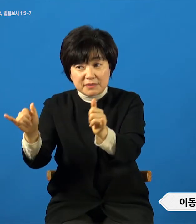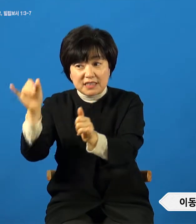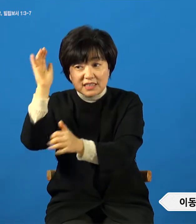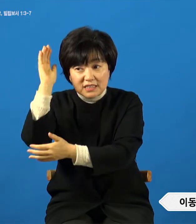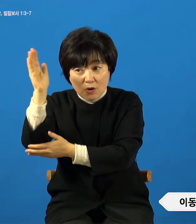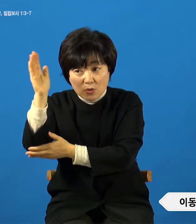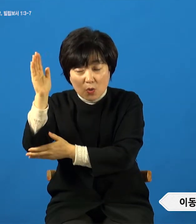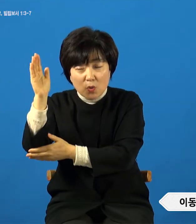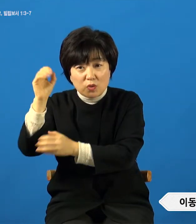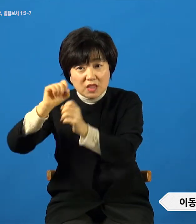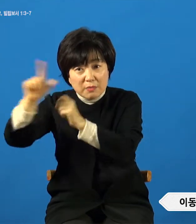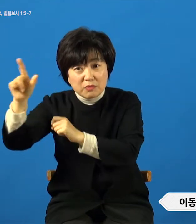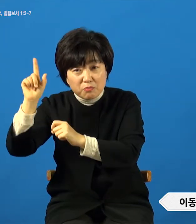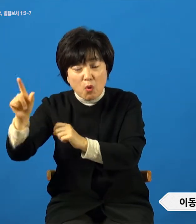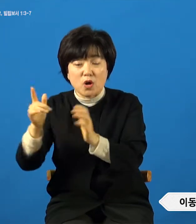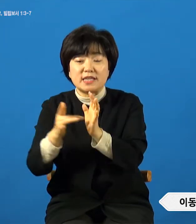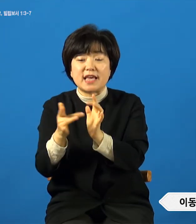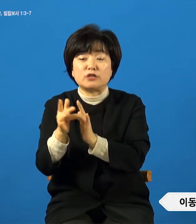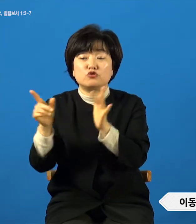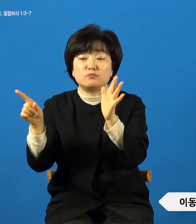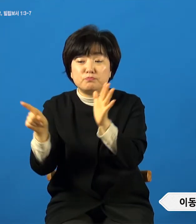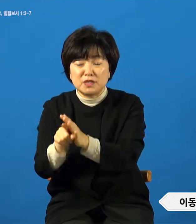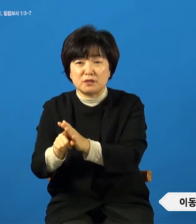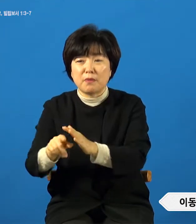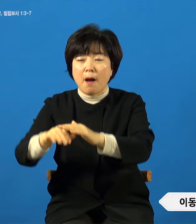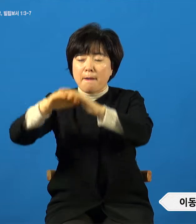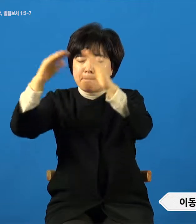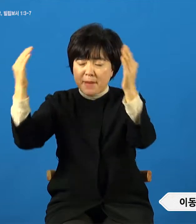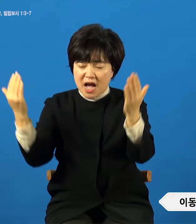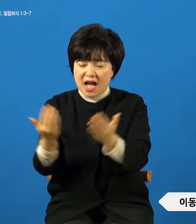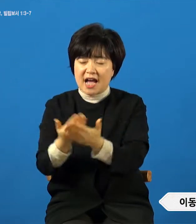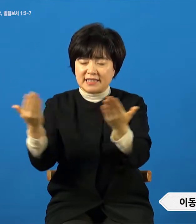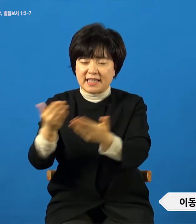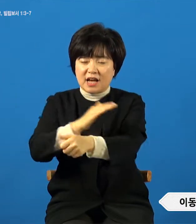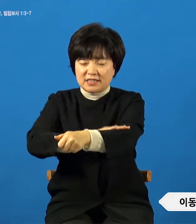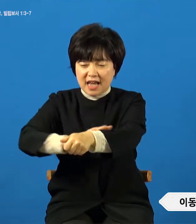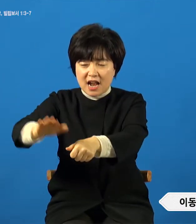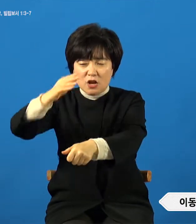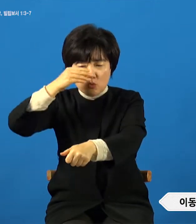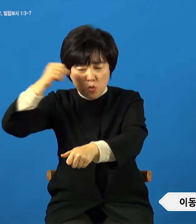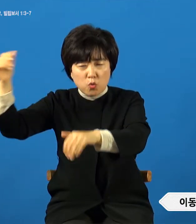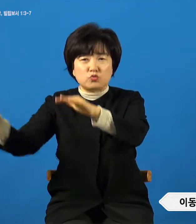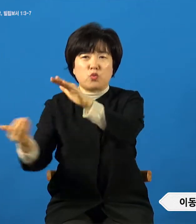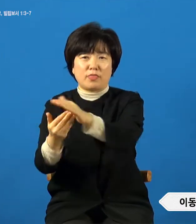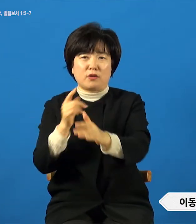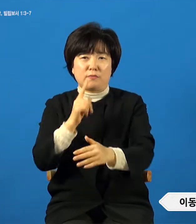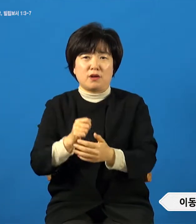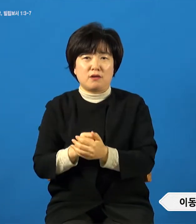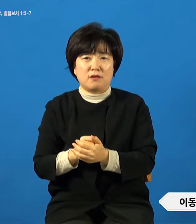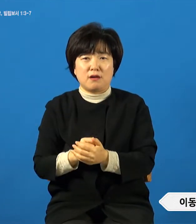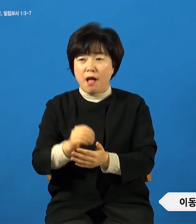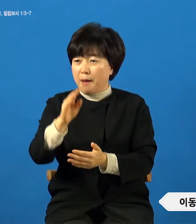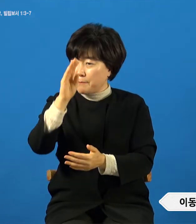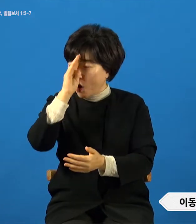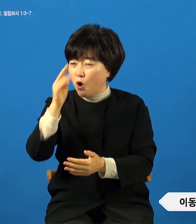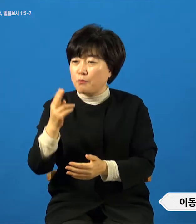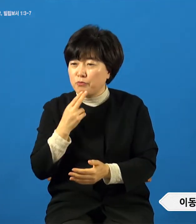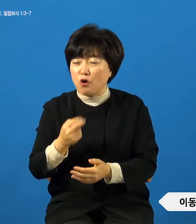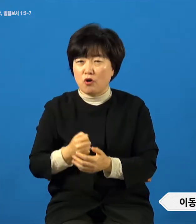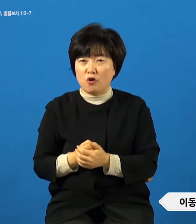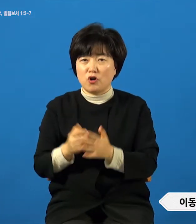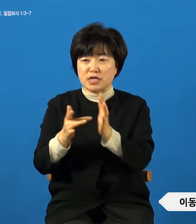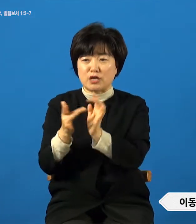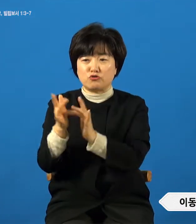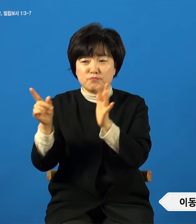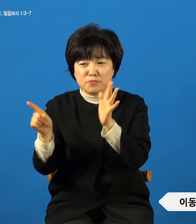것은 뭐냐? 대체로 이러는 거예요. 예수 믿으면 당신은 만사 형통할 것입니다. 예수 믿으면 당신은 병에도 걸리지 않고,